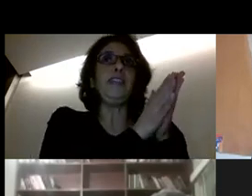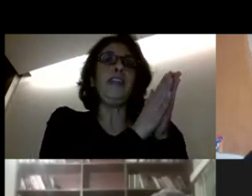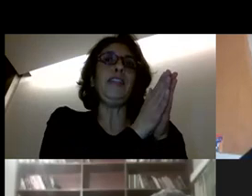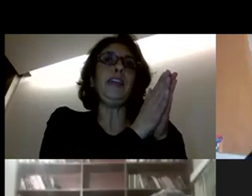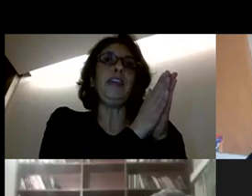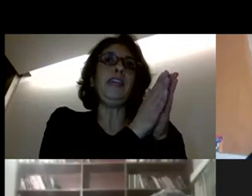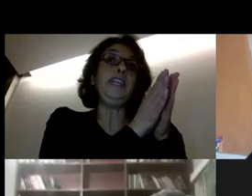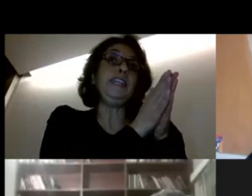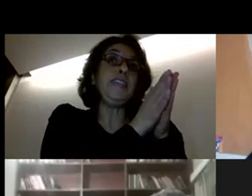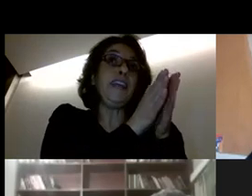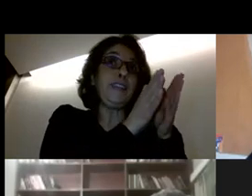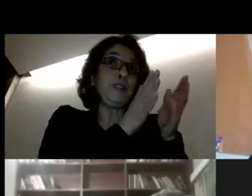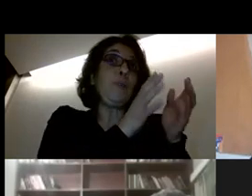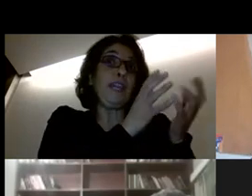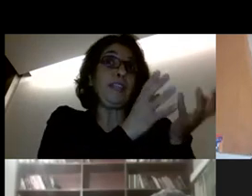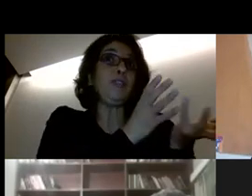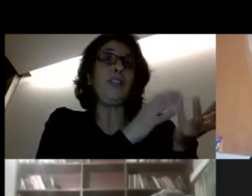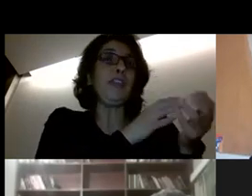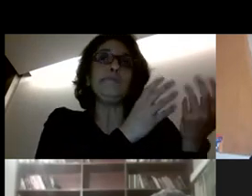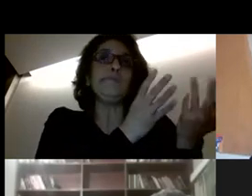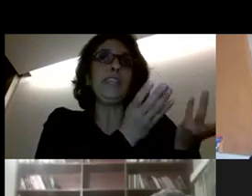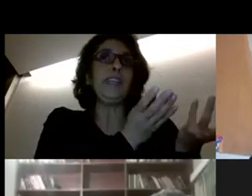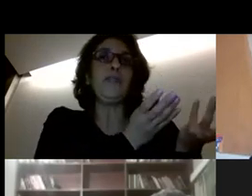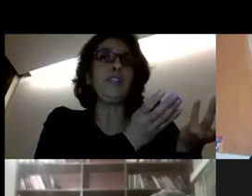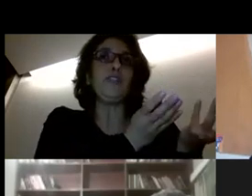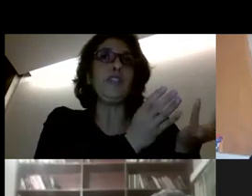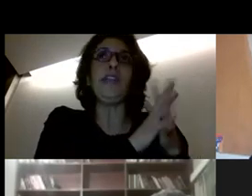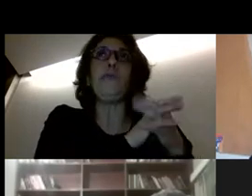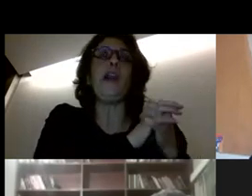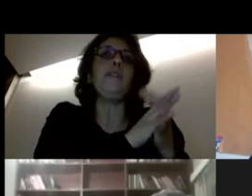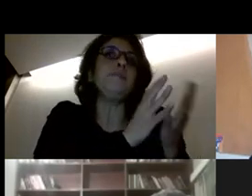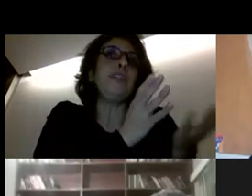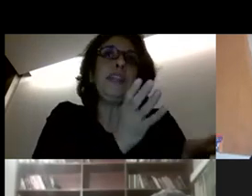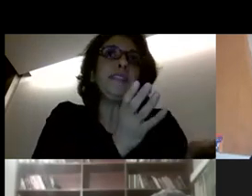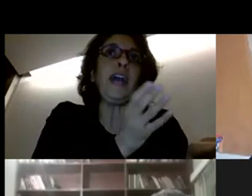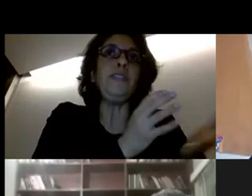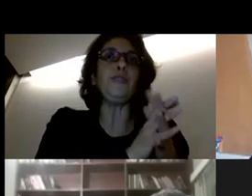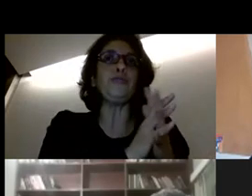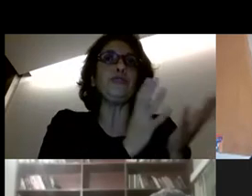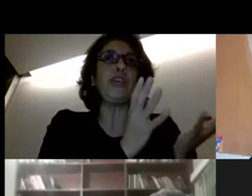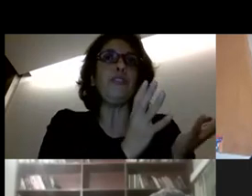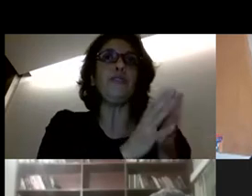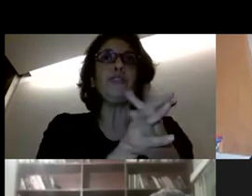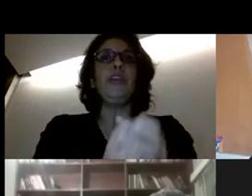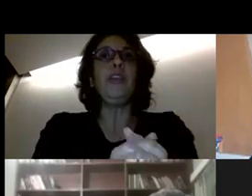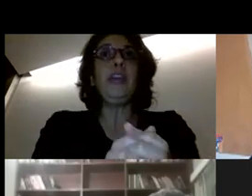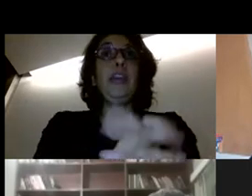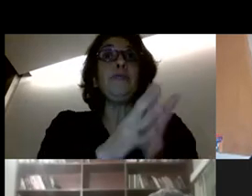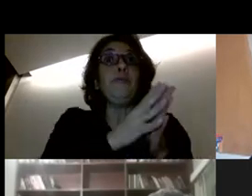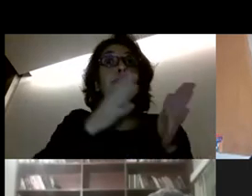que van desde iniciales de estos pequeñitos que tenían inmersión de lengua de 3 años, 2